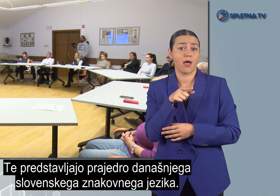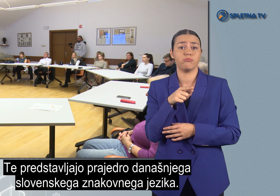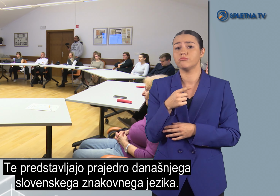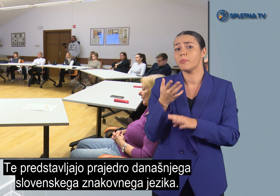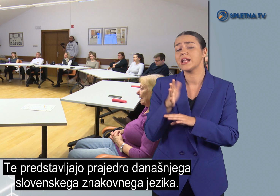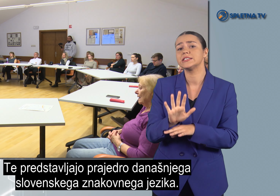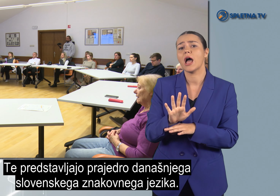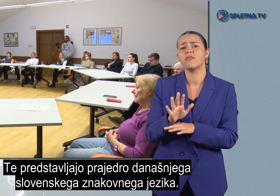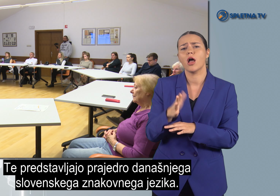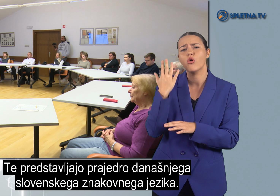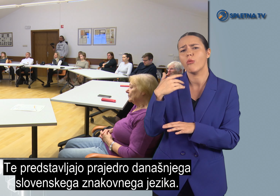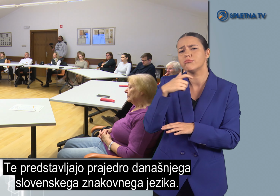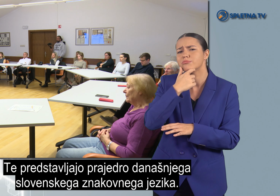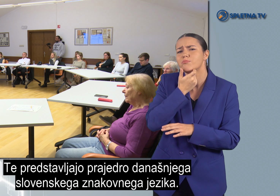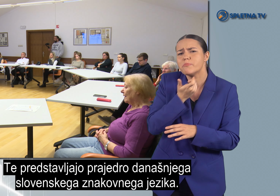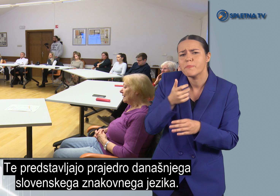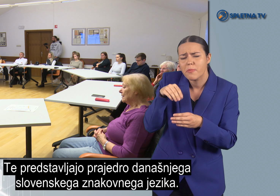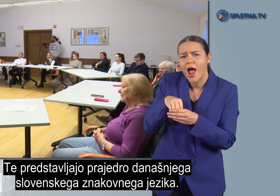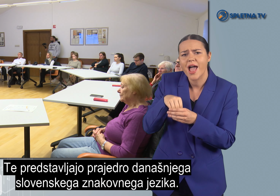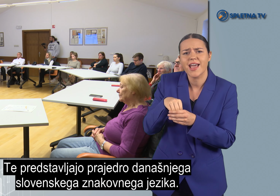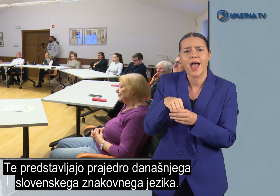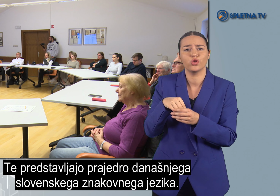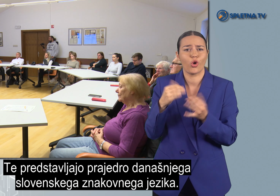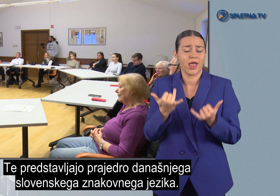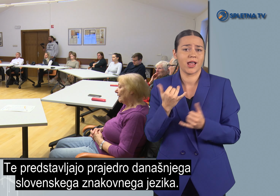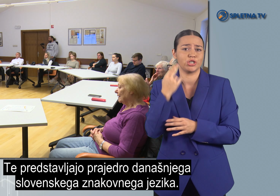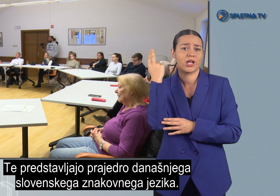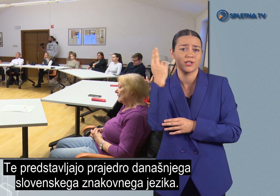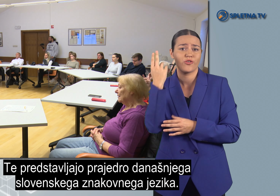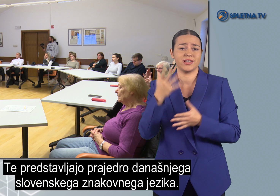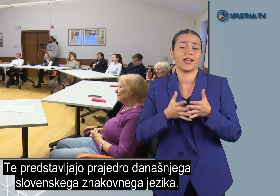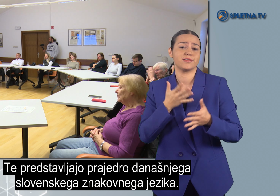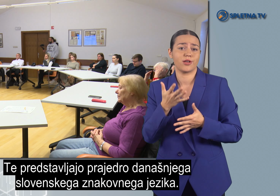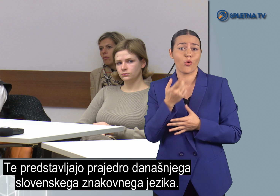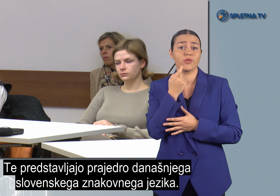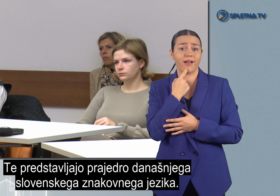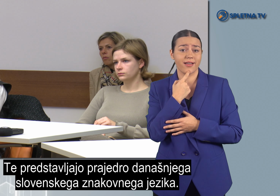Te predstavljajo prajedro današnjega slovenskega znakovnega jezika.